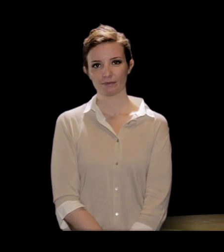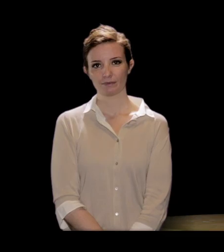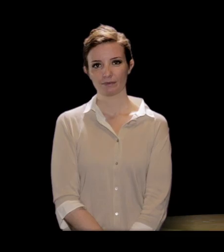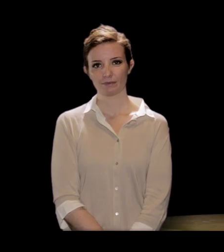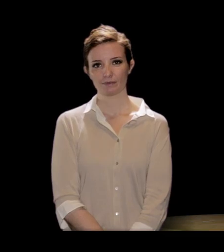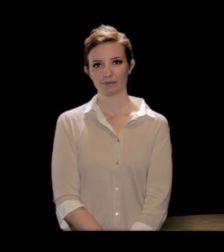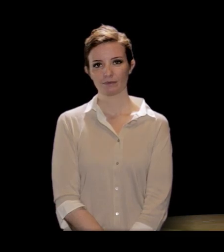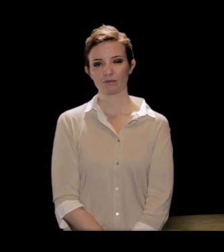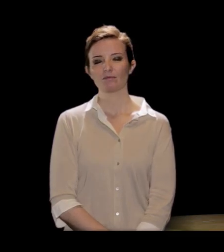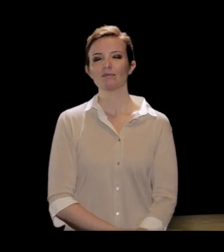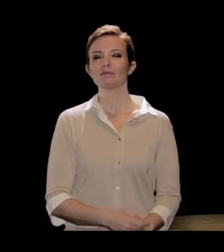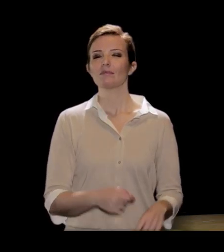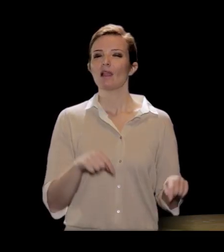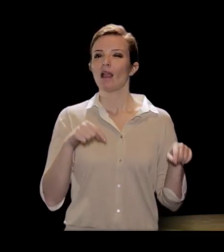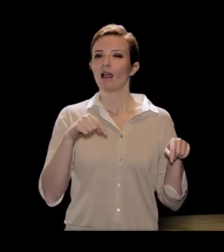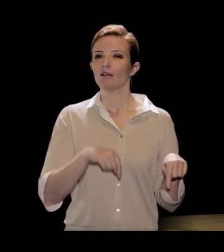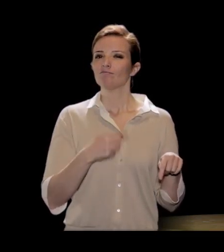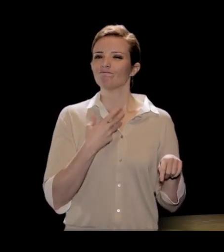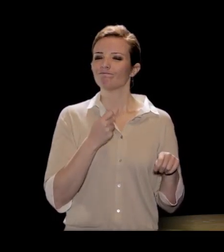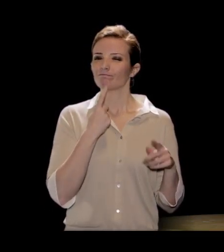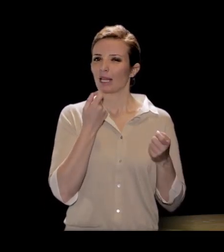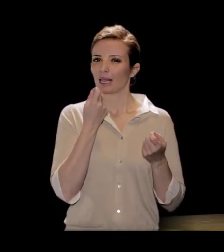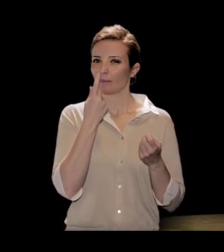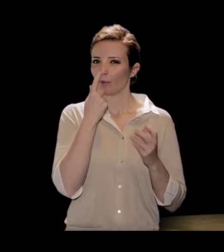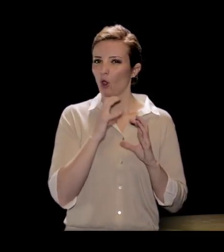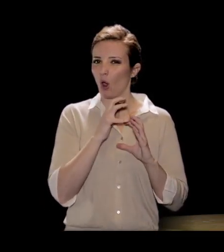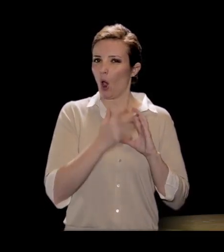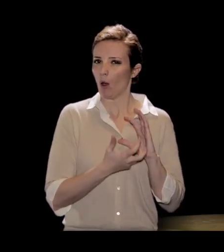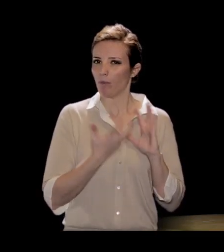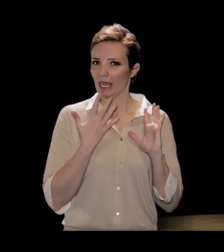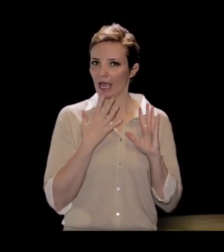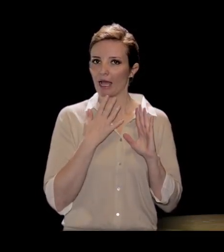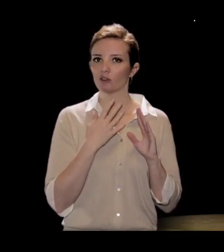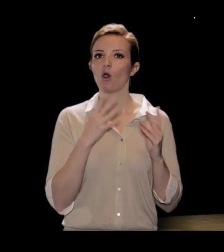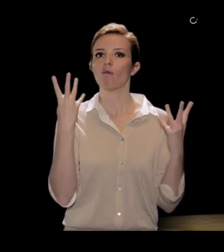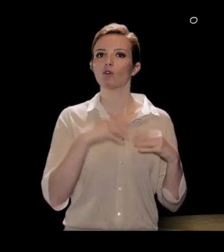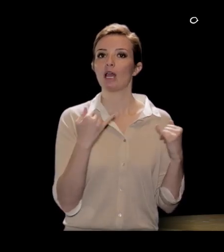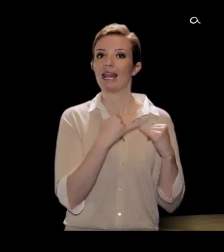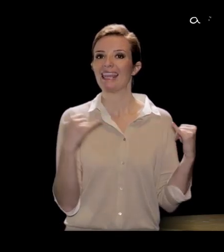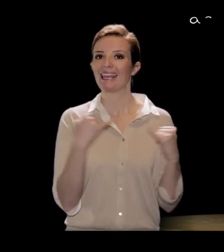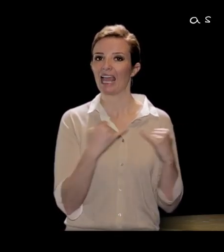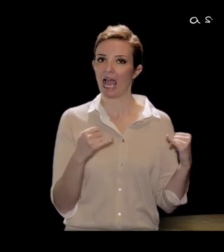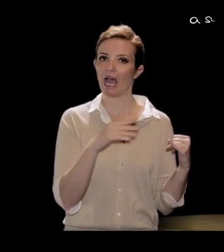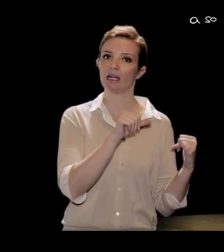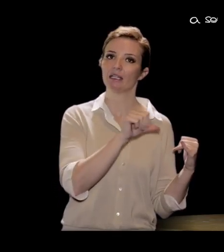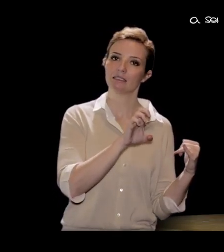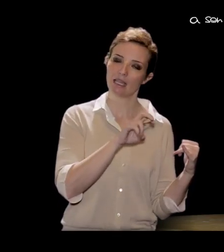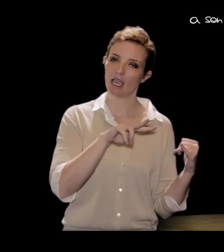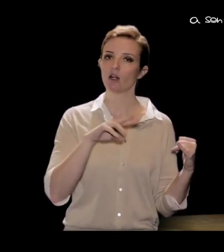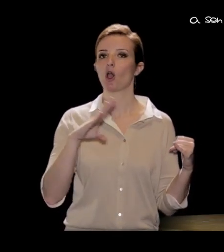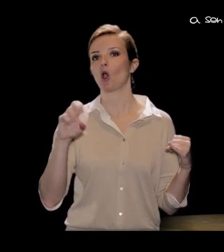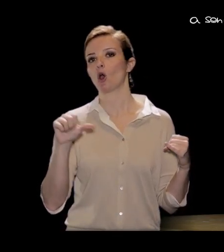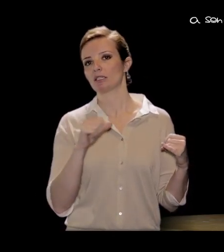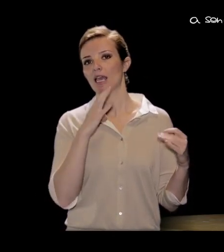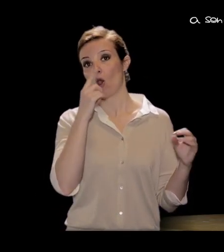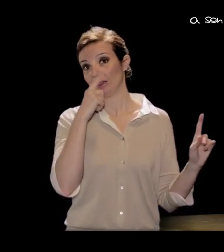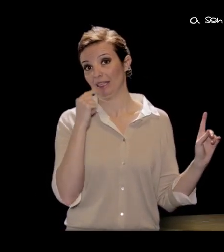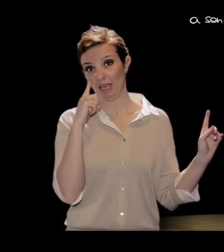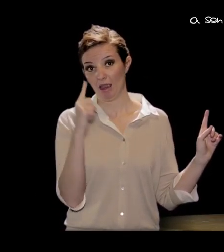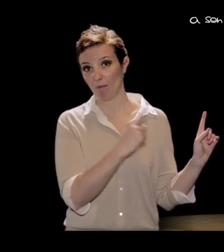Un pochino più complicate forse sono le equazioni lineari in seno e coseno, sono equazioni di questo tipo, a sen x